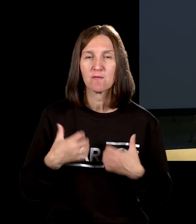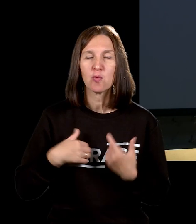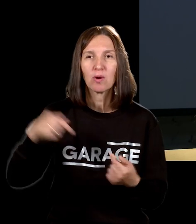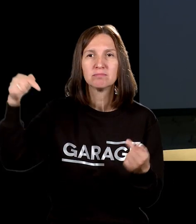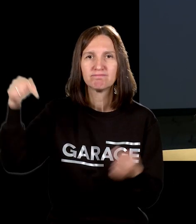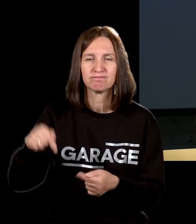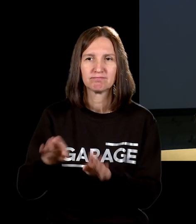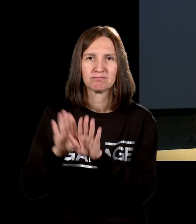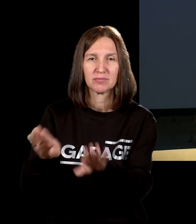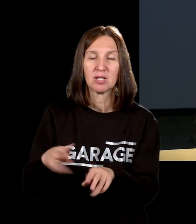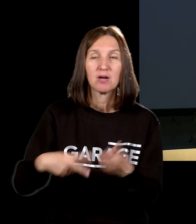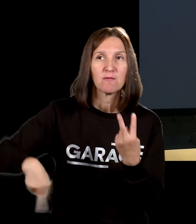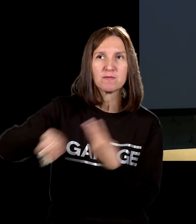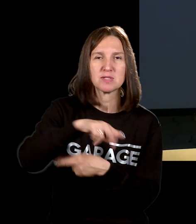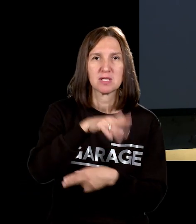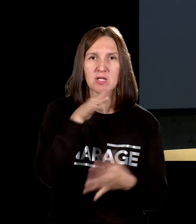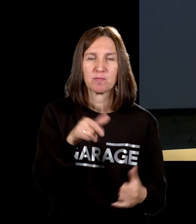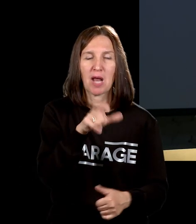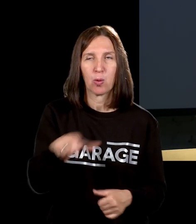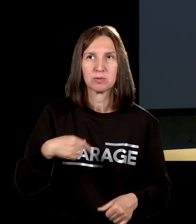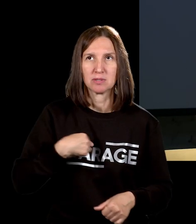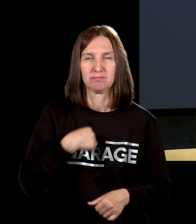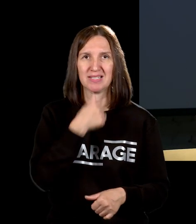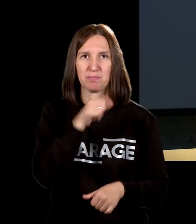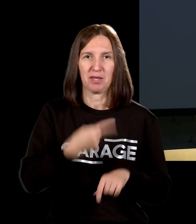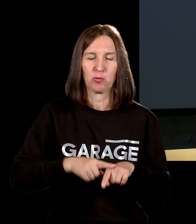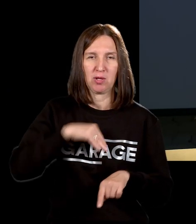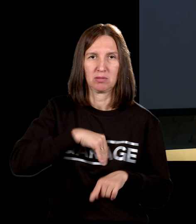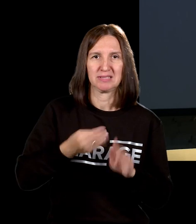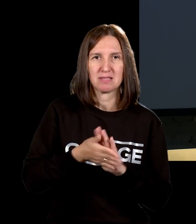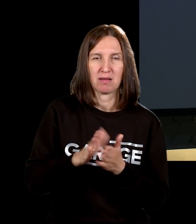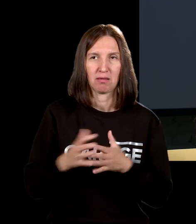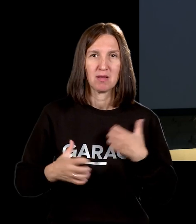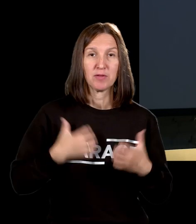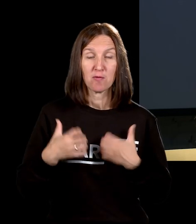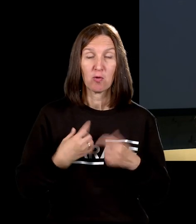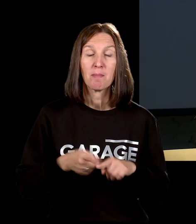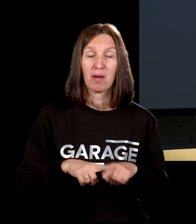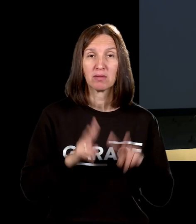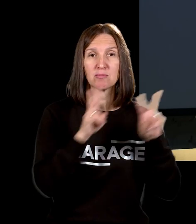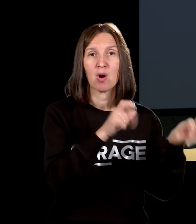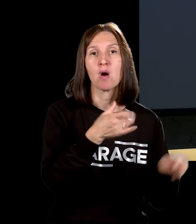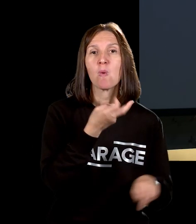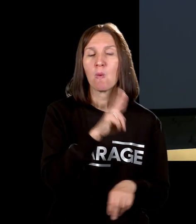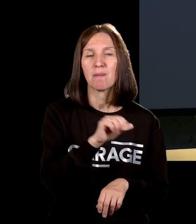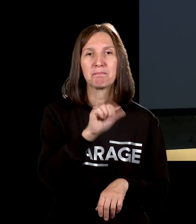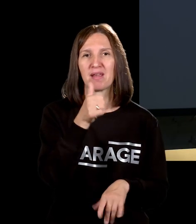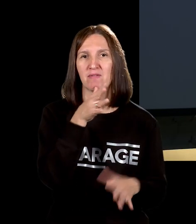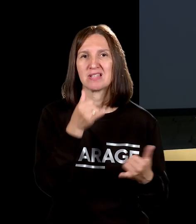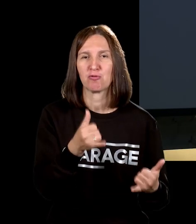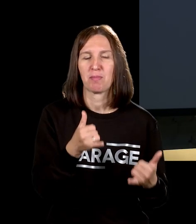свойственно современному человеку, которое, вот, без которого он не существует. Поэтому Гоя – это первый современный художник. Это с него